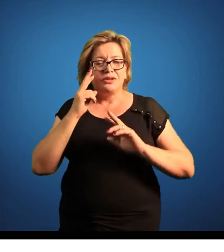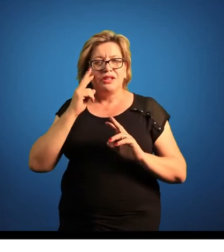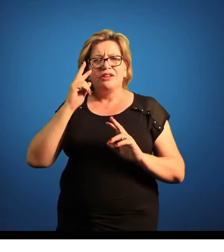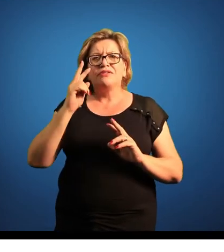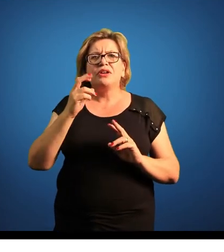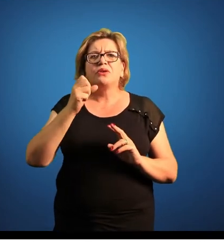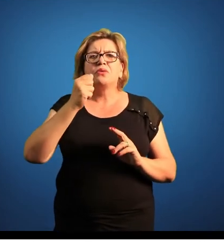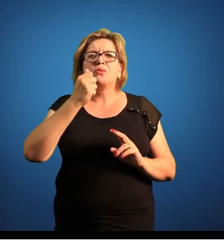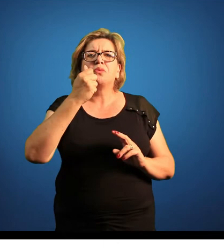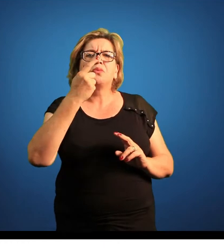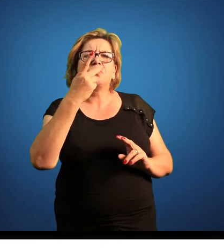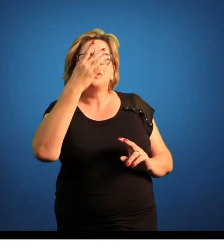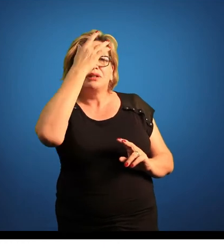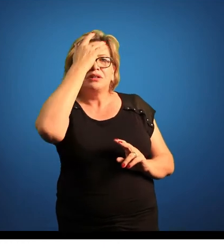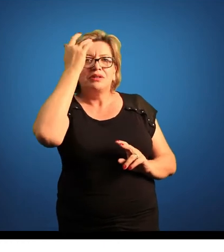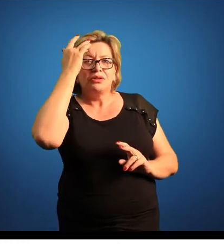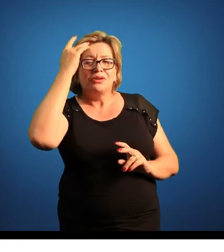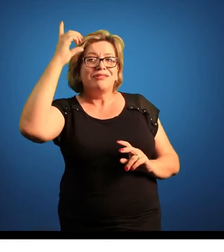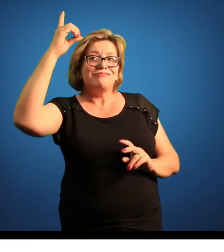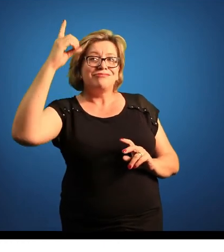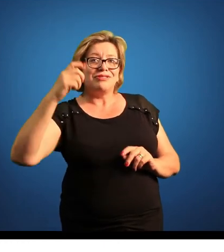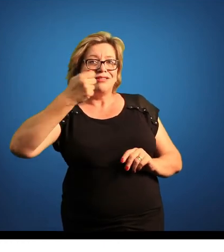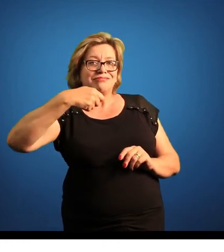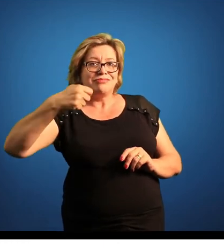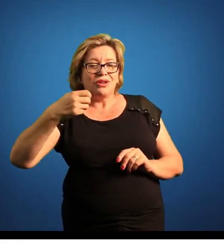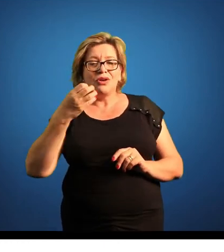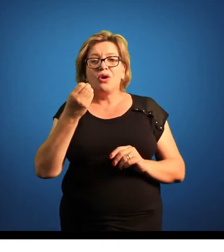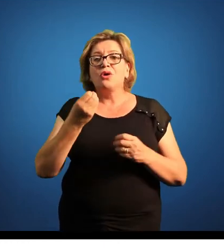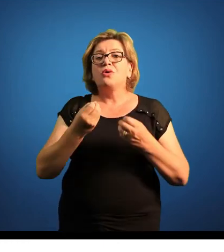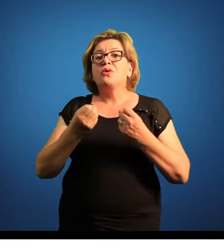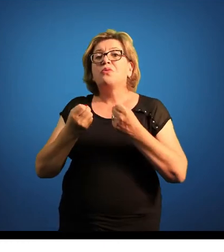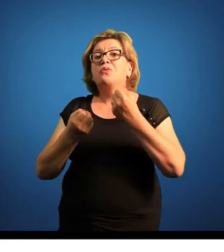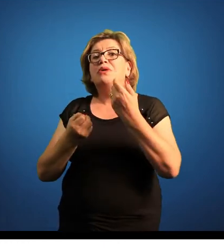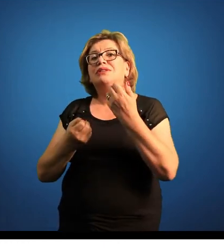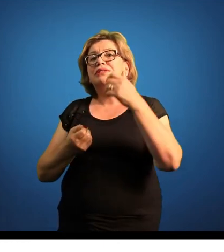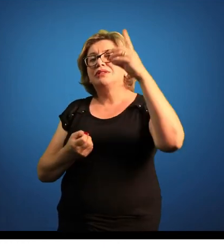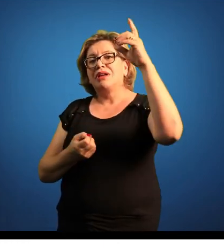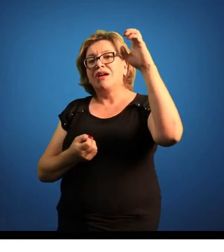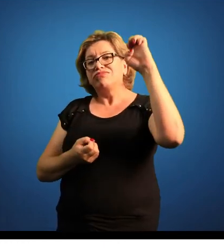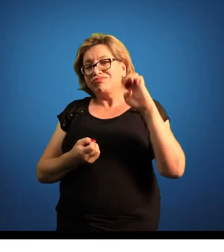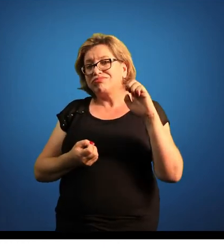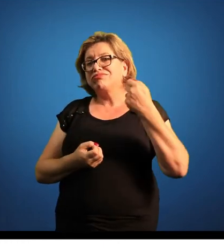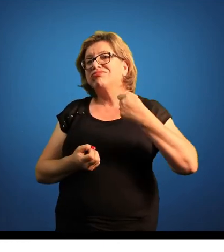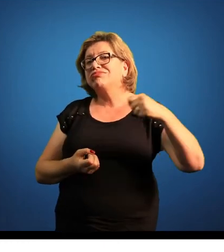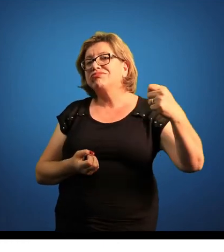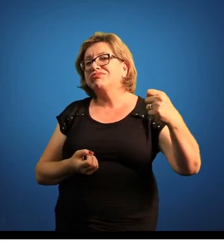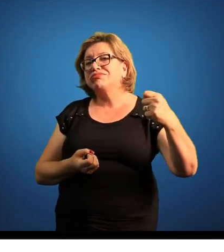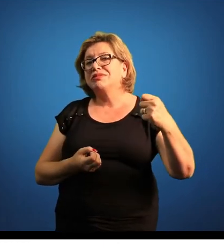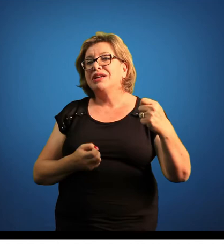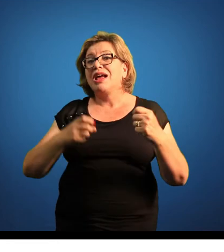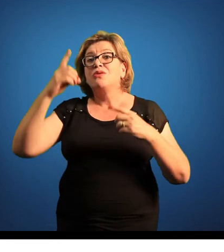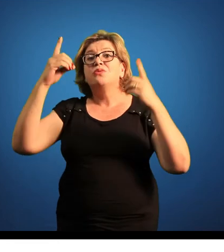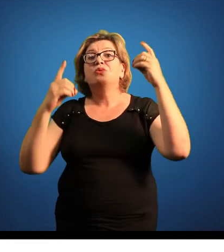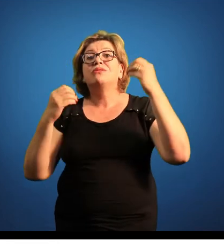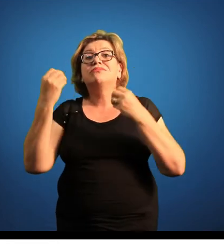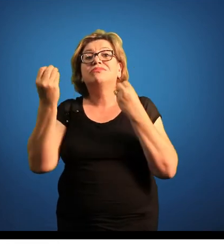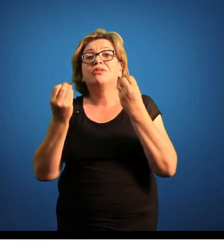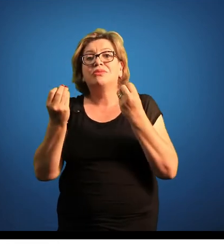são destros, quantos são canhotos e quantos são ambidestros. Como é que eu faço a média dessa variável?